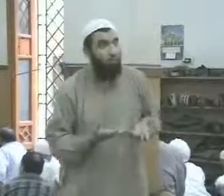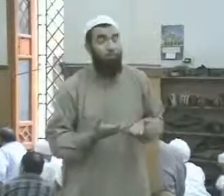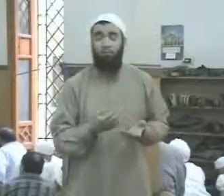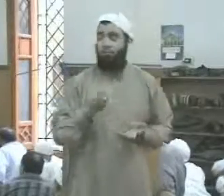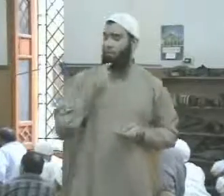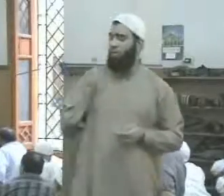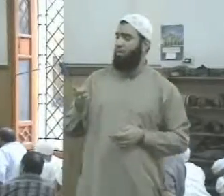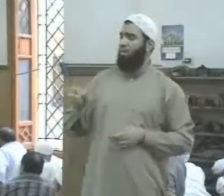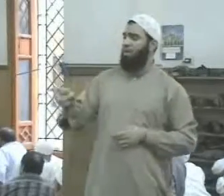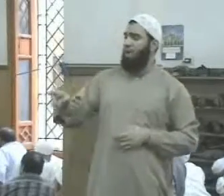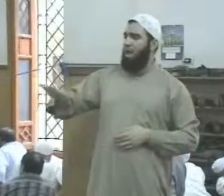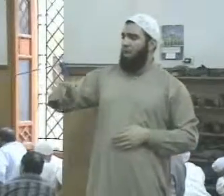40 تيسا معممين.